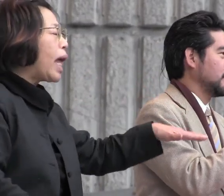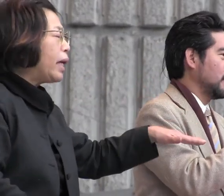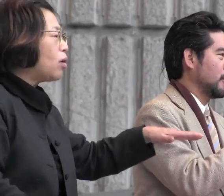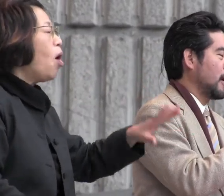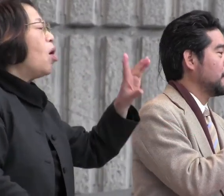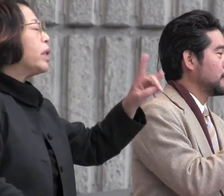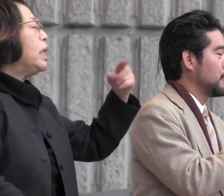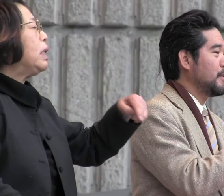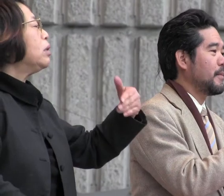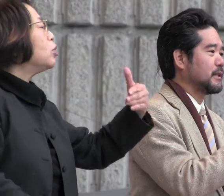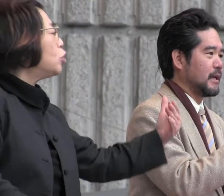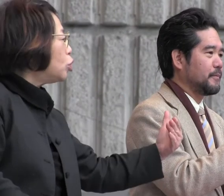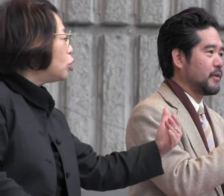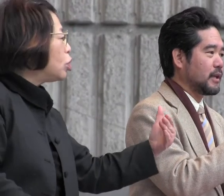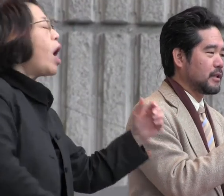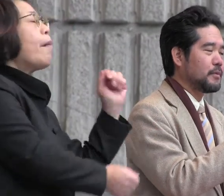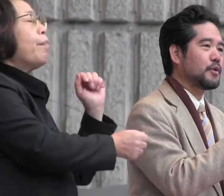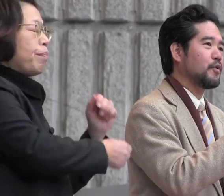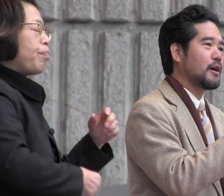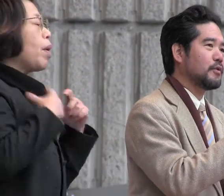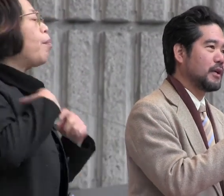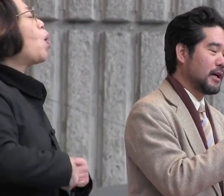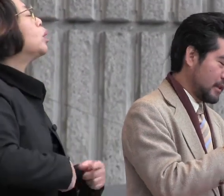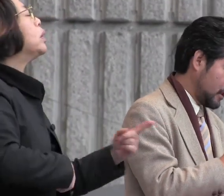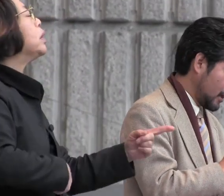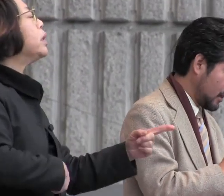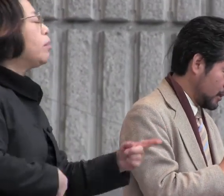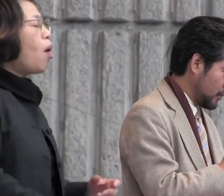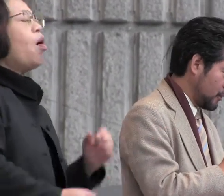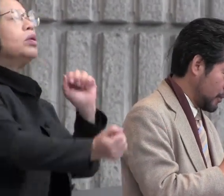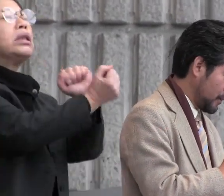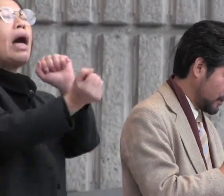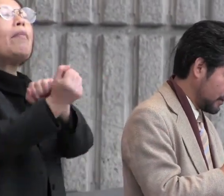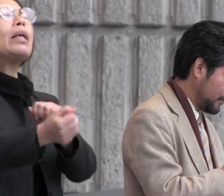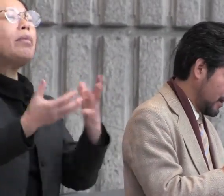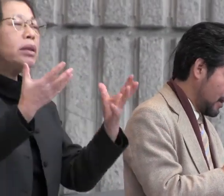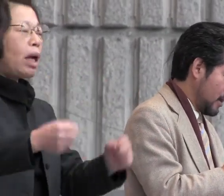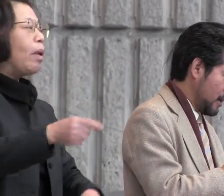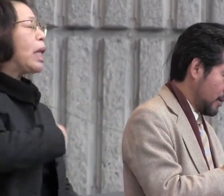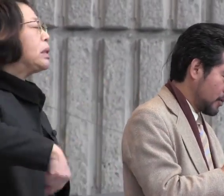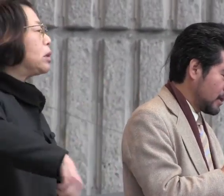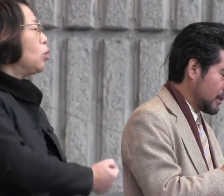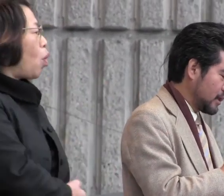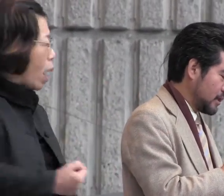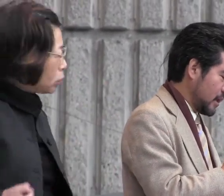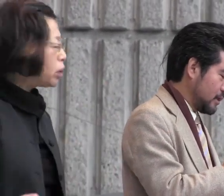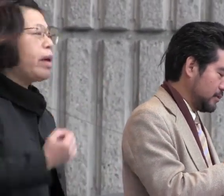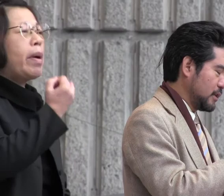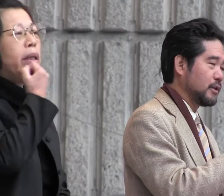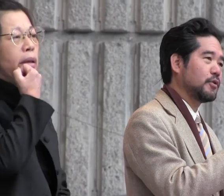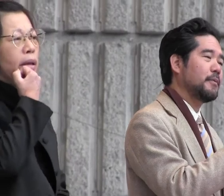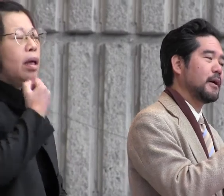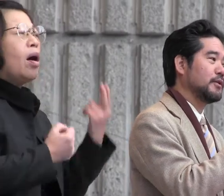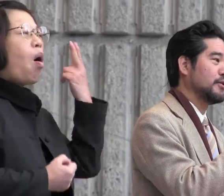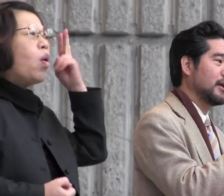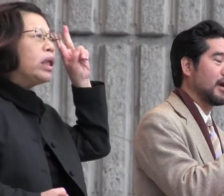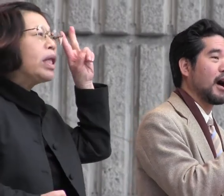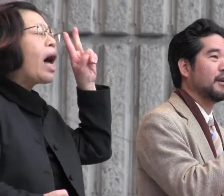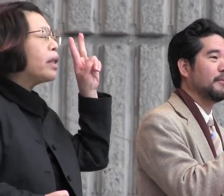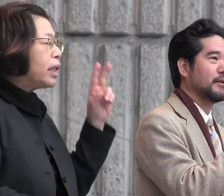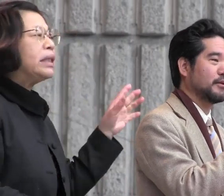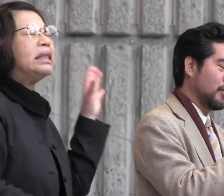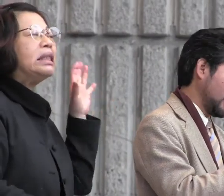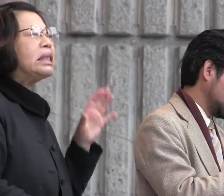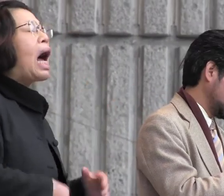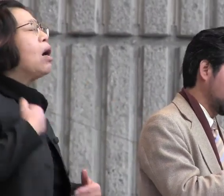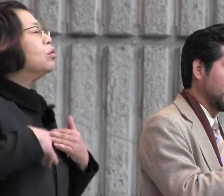キング牧師も刑務所を埋めました。私たちもその覚悟でやっていったらいいと思います。沖縄で聞いた嬉しい言葉が一つだけ